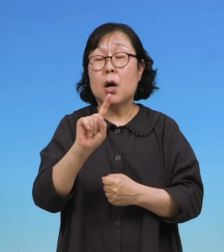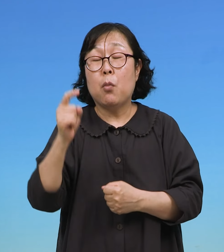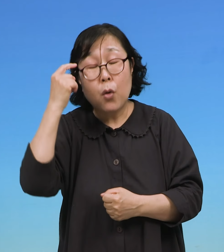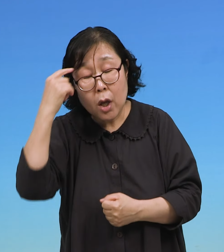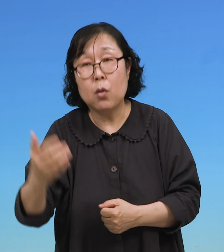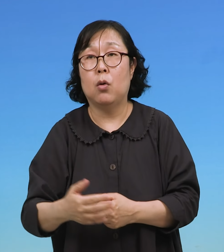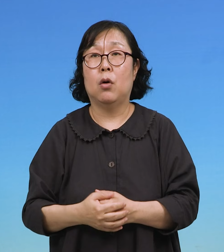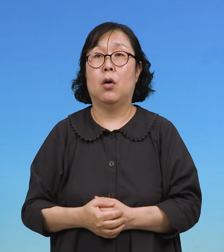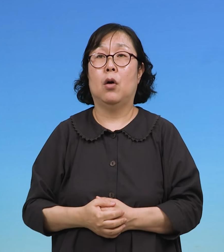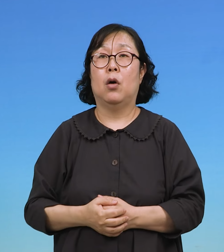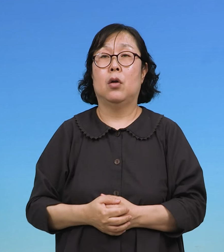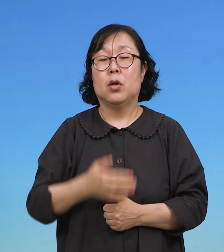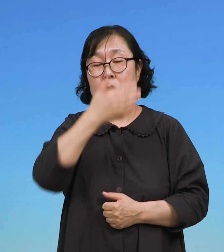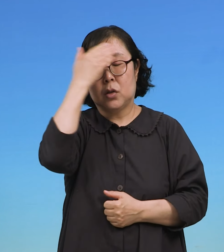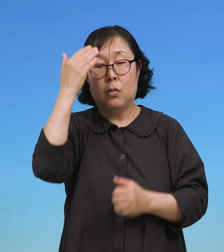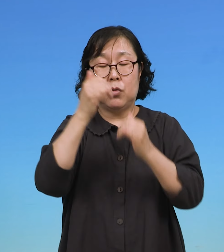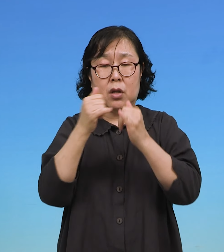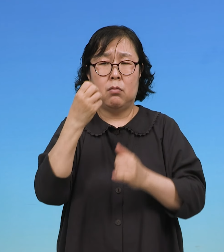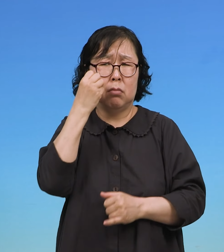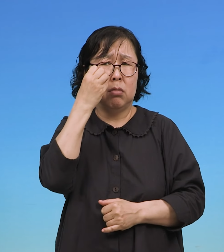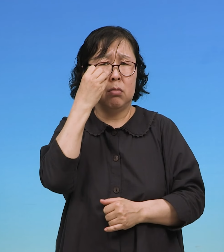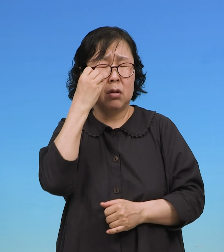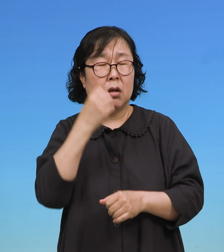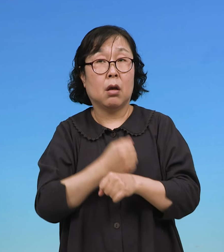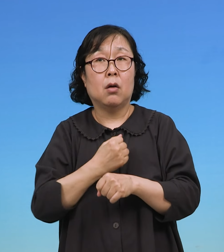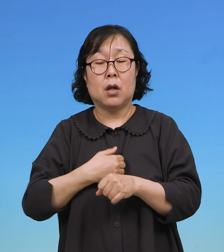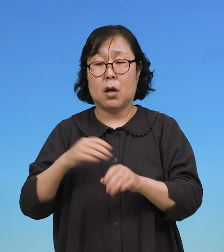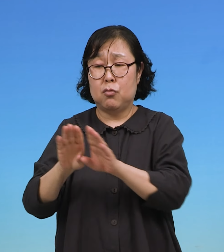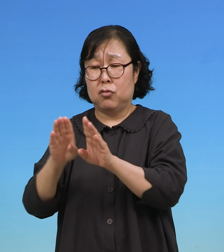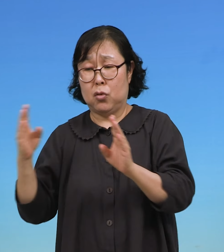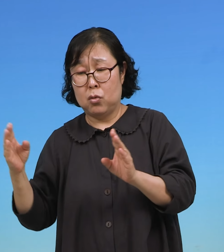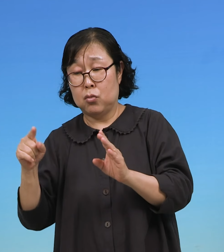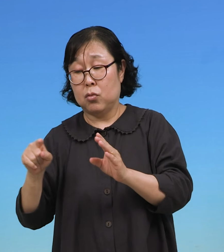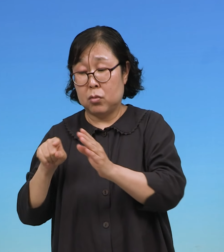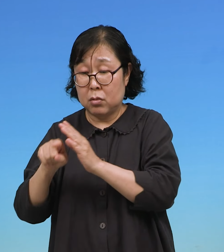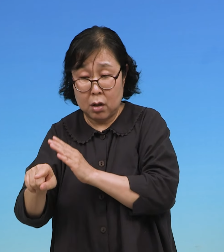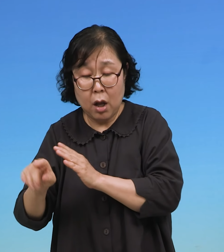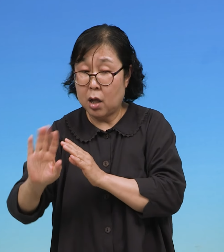아니 이해가 안 돼요. 특히 젊은 사람들 중에.